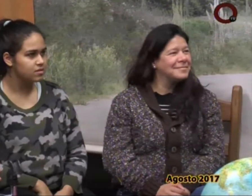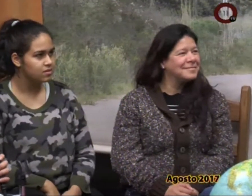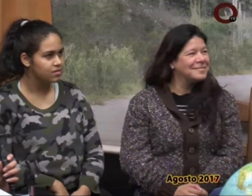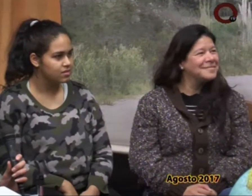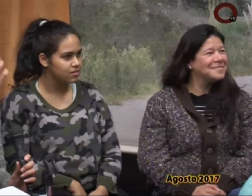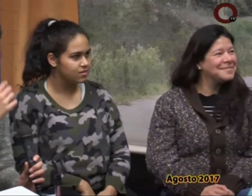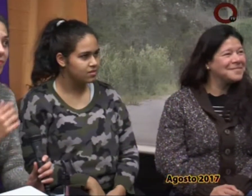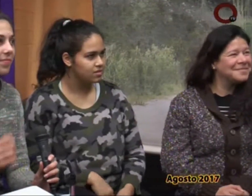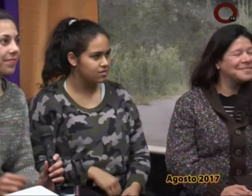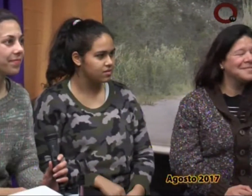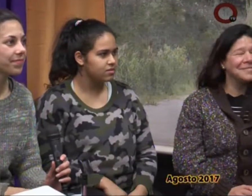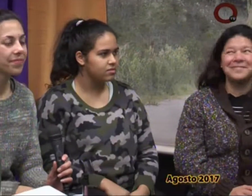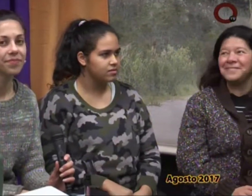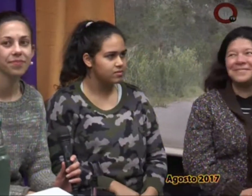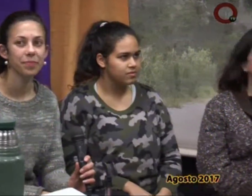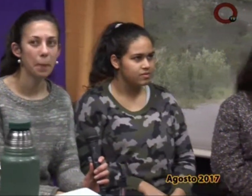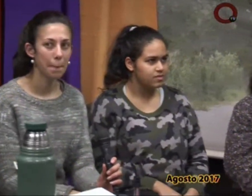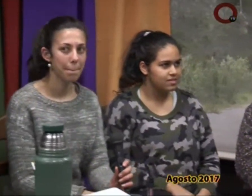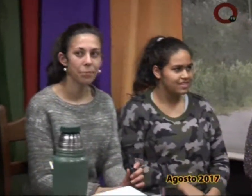Ananá Ah, mira, me toma la cámara Justo que yo lo estaba haciendo bien, vos